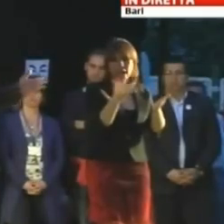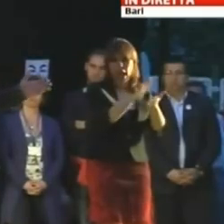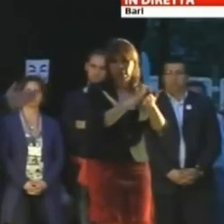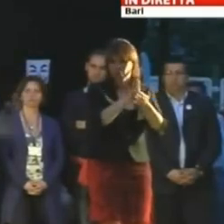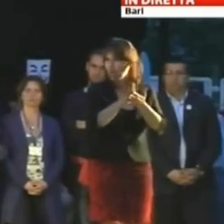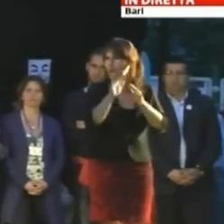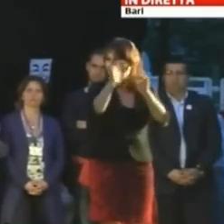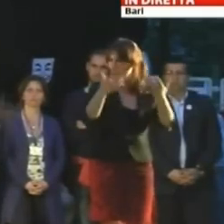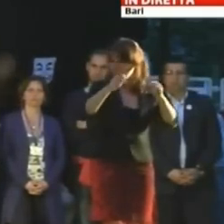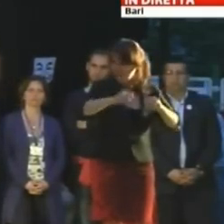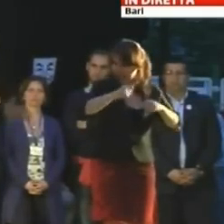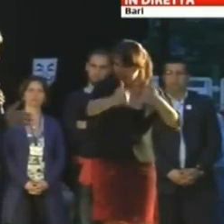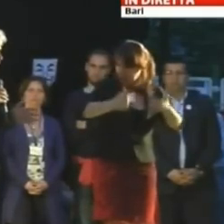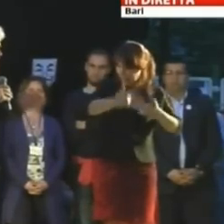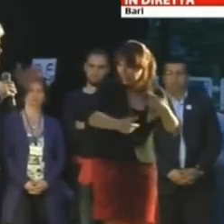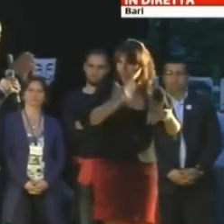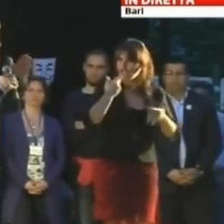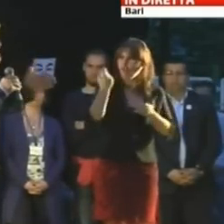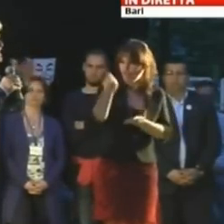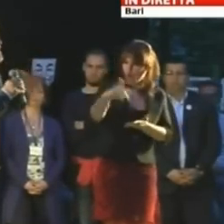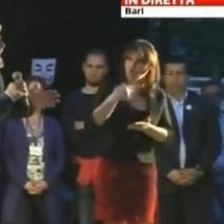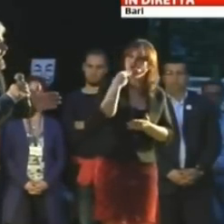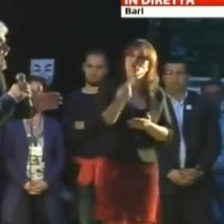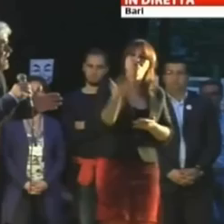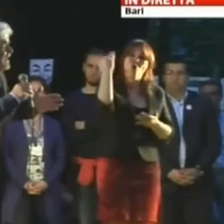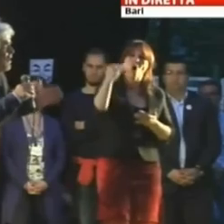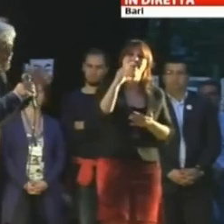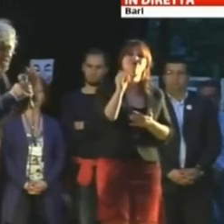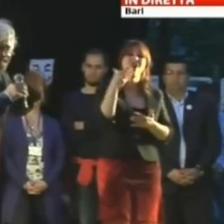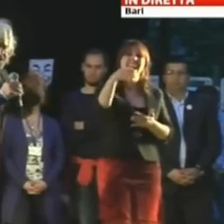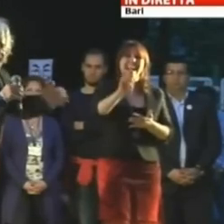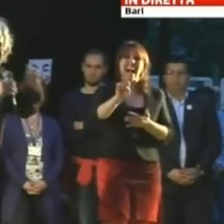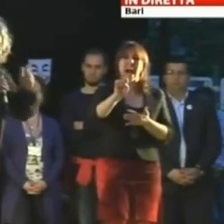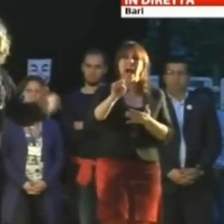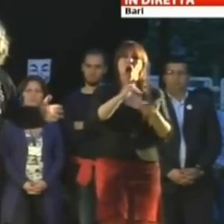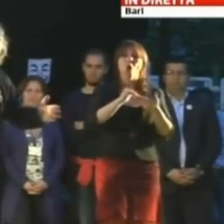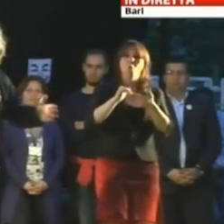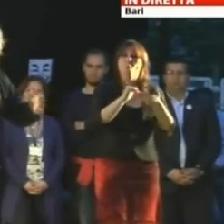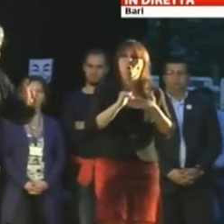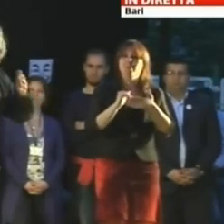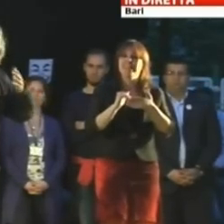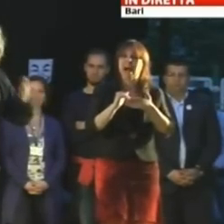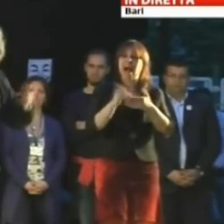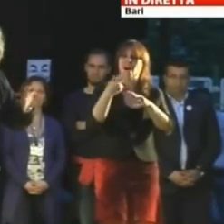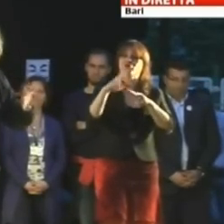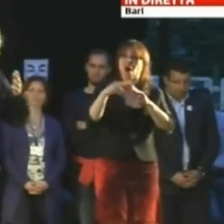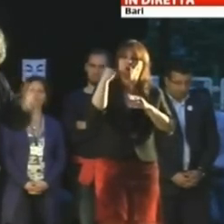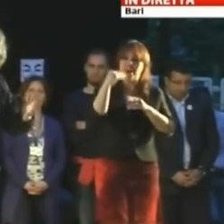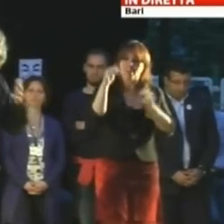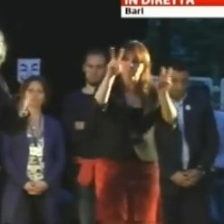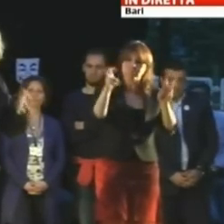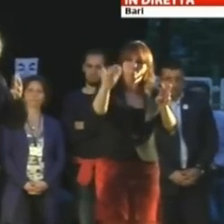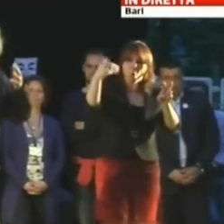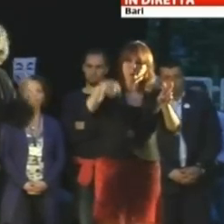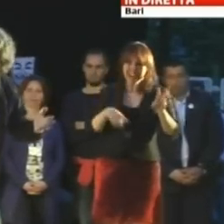per risanare l'ambiente, c'è un fondo, si chiamava CECA, Comunità dell'Acciaio e del Carbone. Quindi i lavoratori